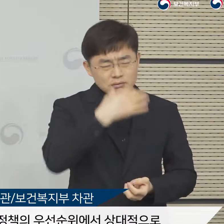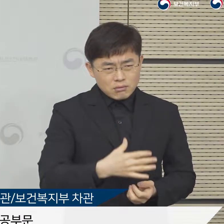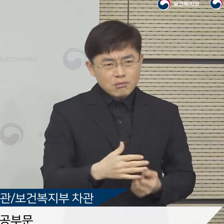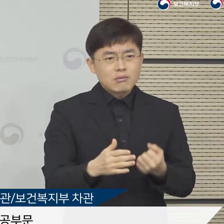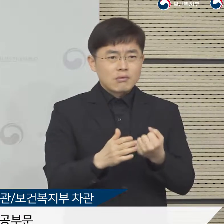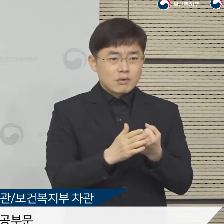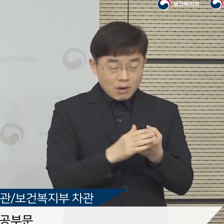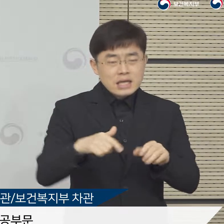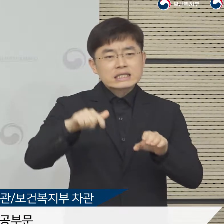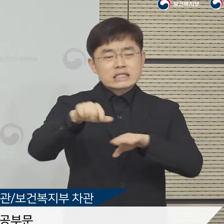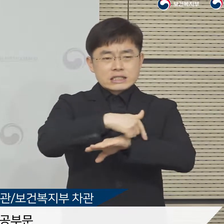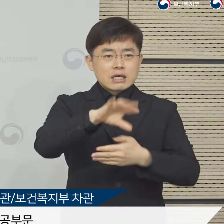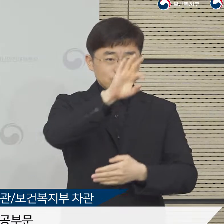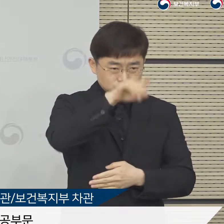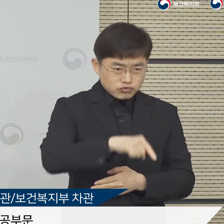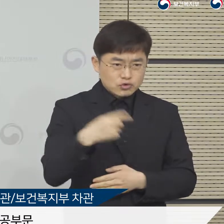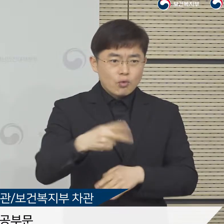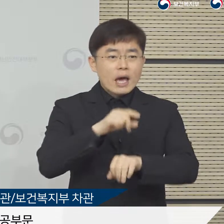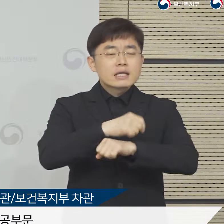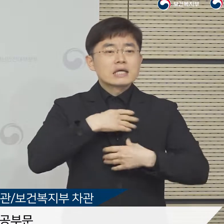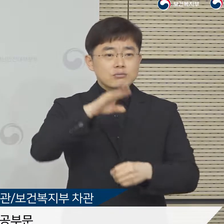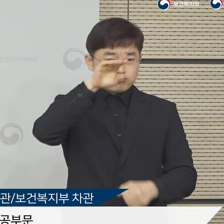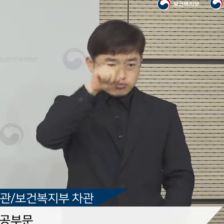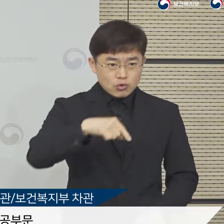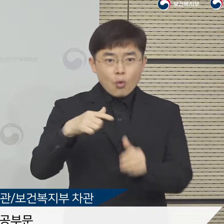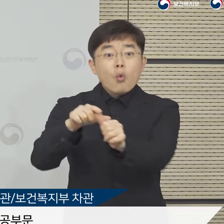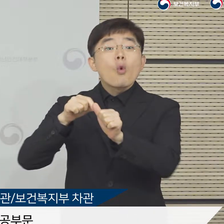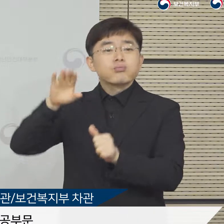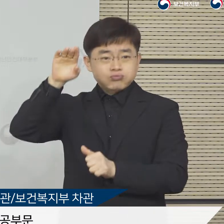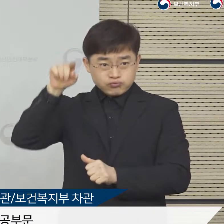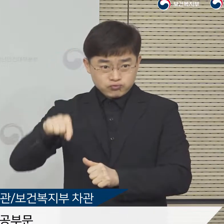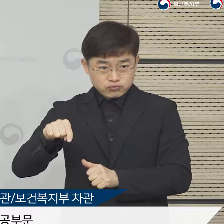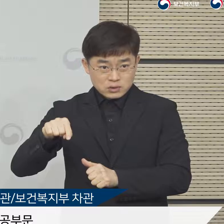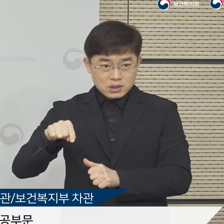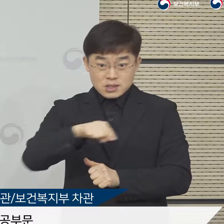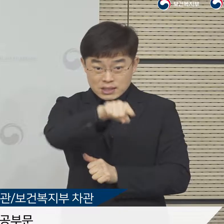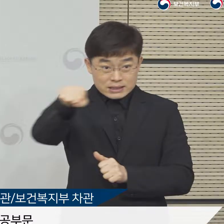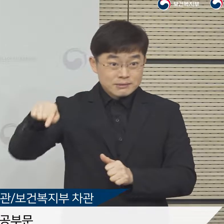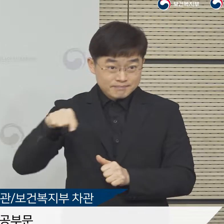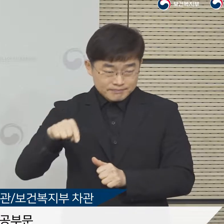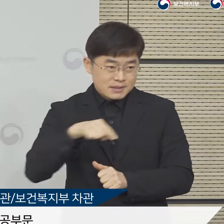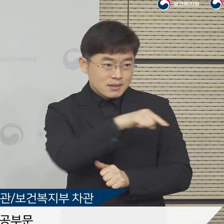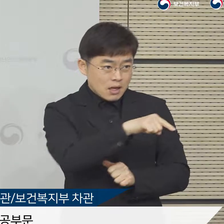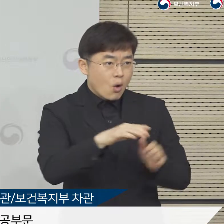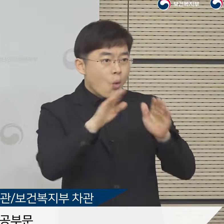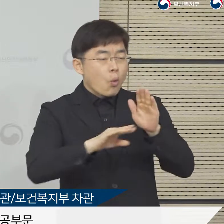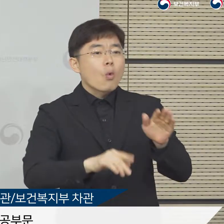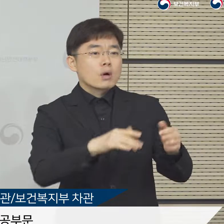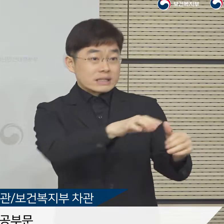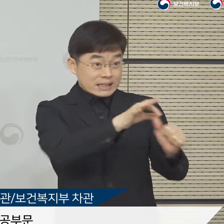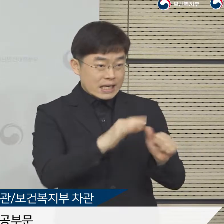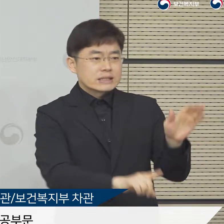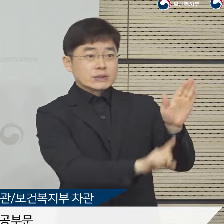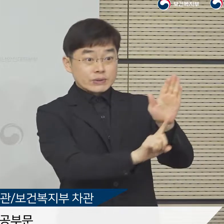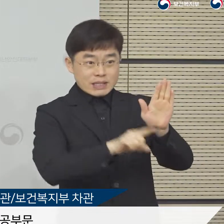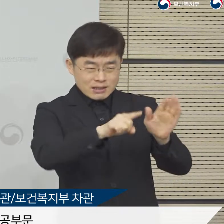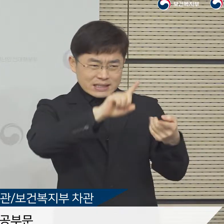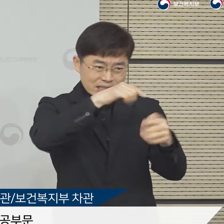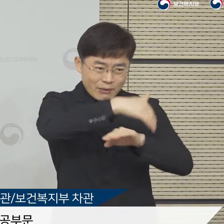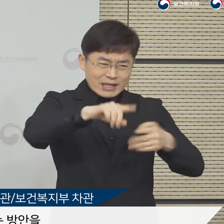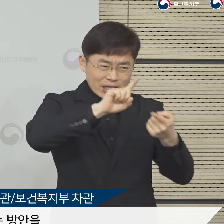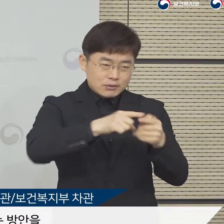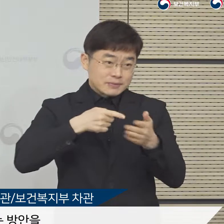쉽다면서 기재부, 행안부, 고용부 등 관계부처에서 공공부문 채용 규모를 계획대로